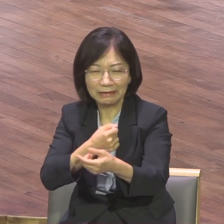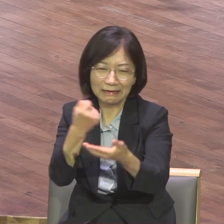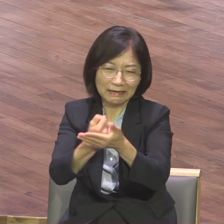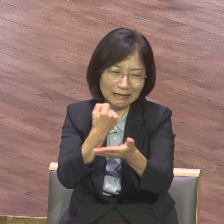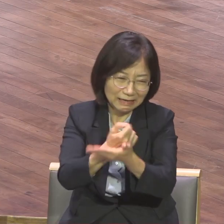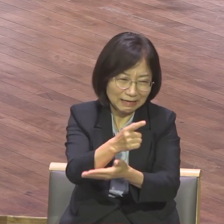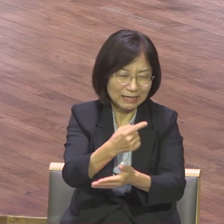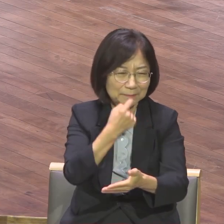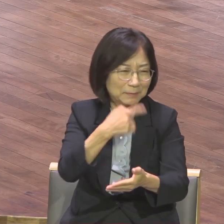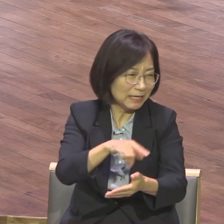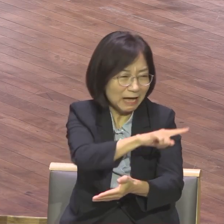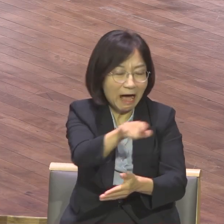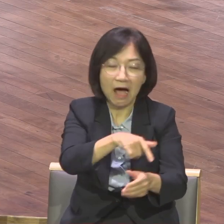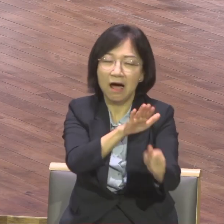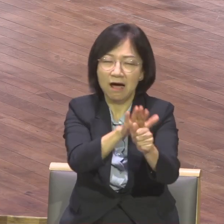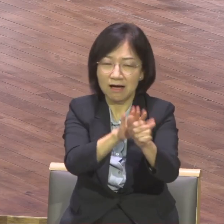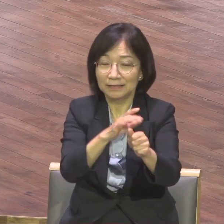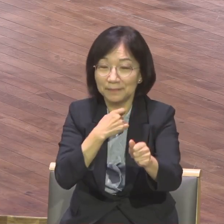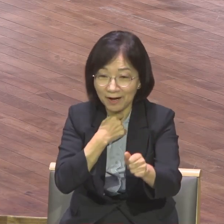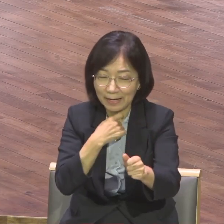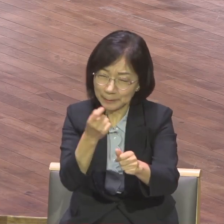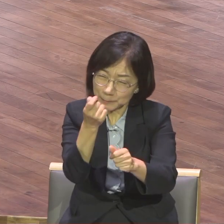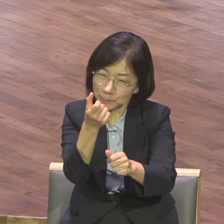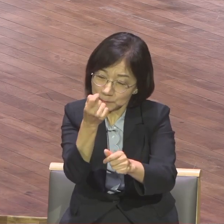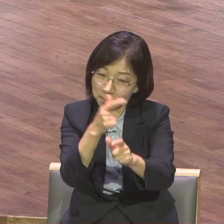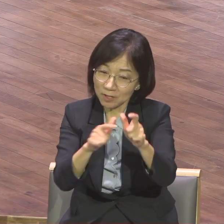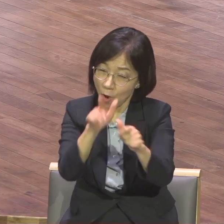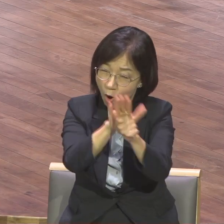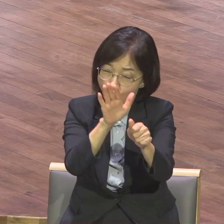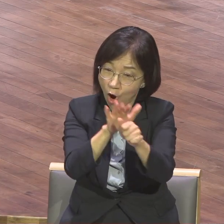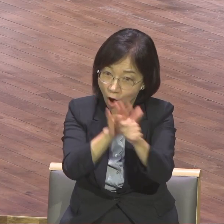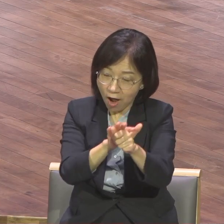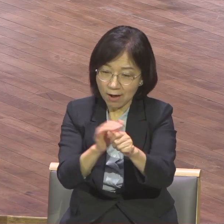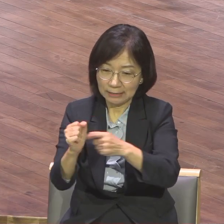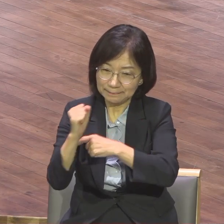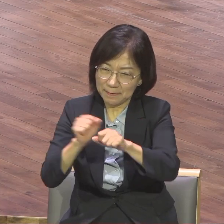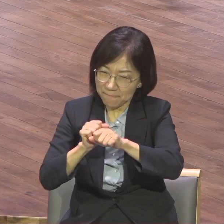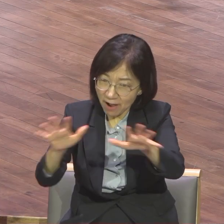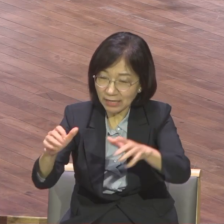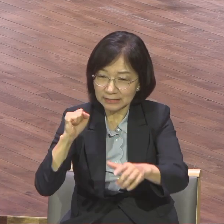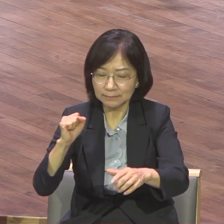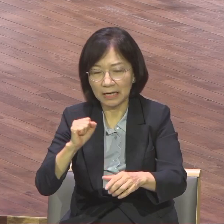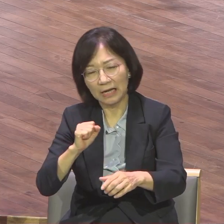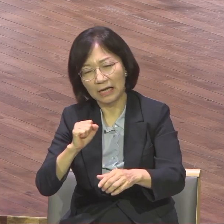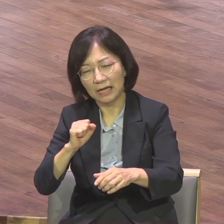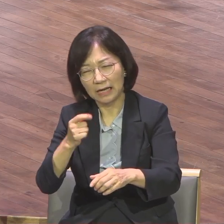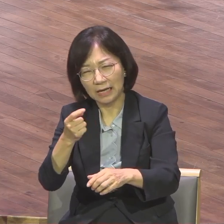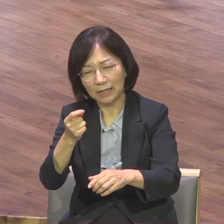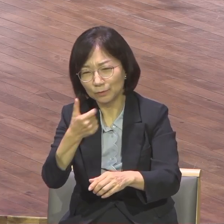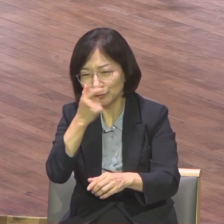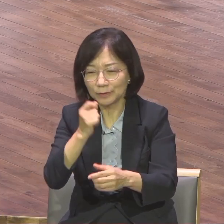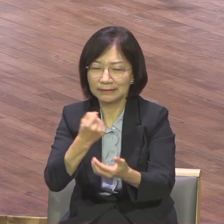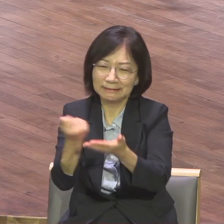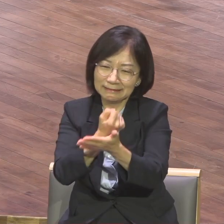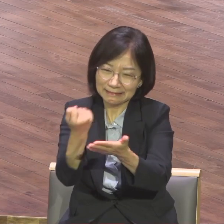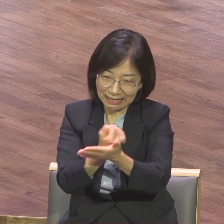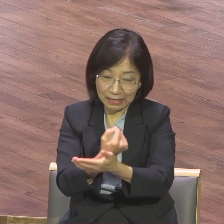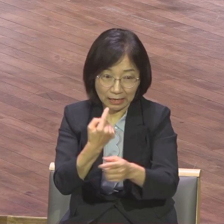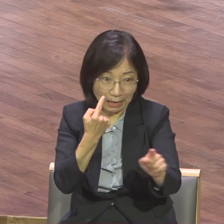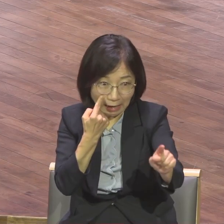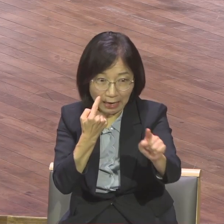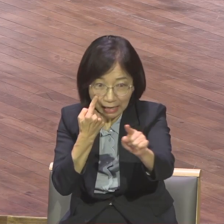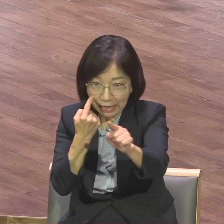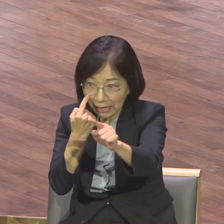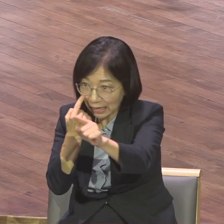도와주고 싶은데 좀 저 사람 좀 조금만 도와주면 큰 힘을 얻을 텐데 제 눈에는 그런 것들이 너무 많이